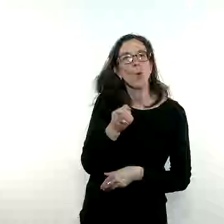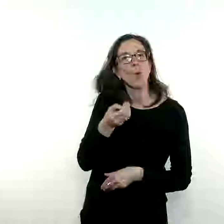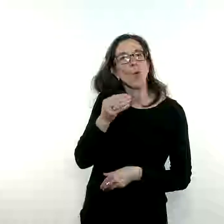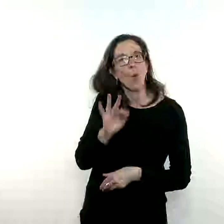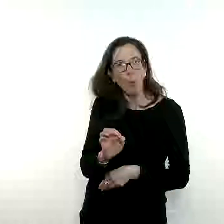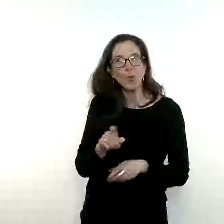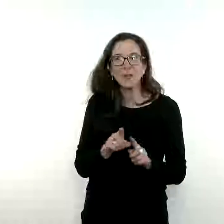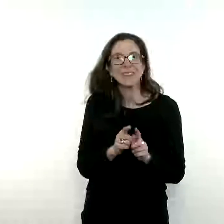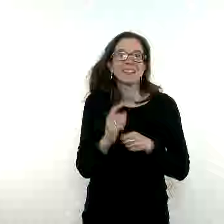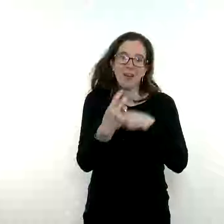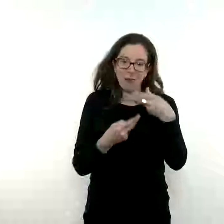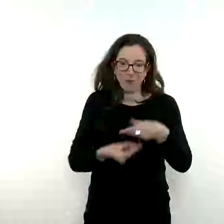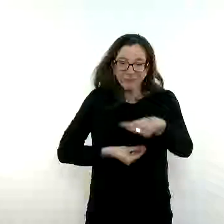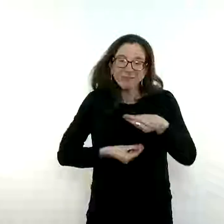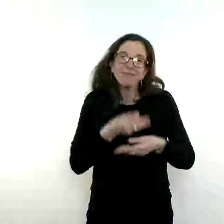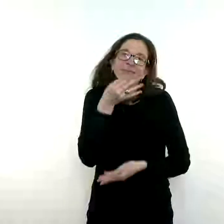remercier.